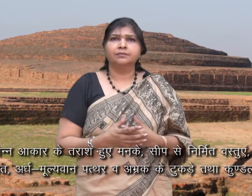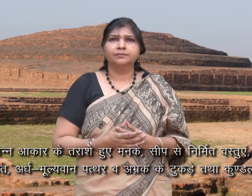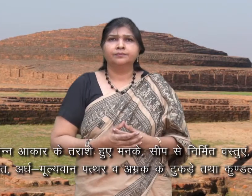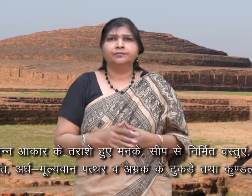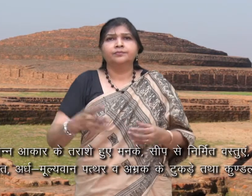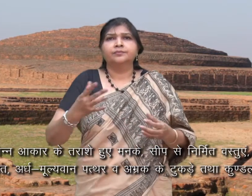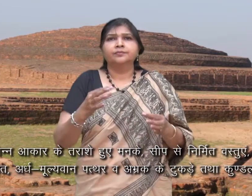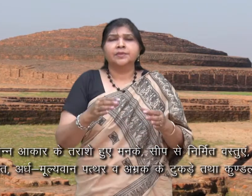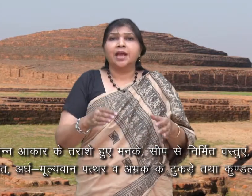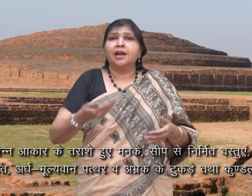सीप से निर्मित वस्तुएं,